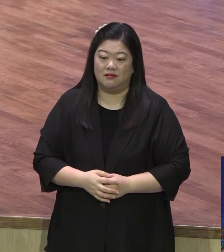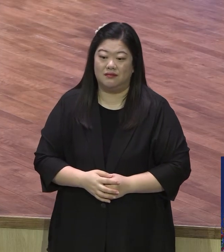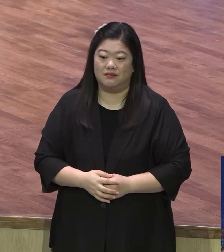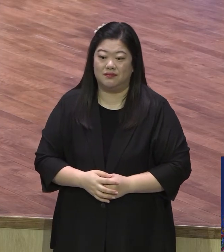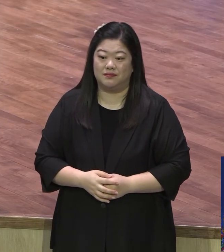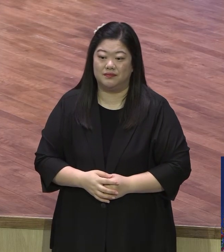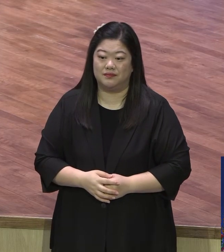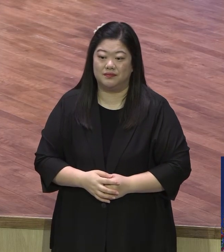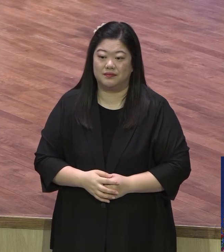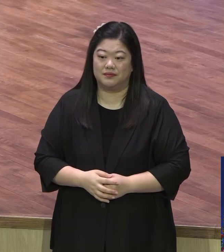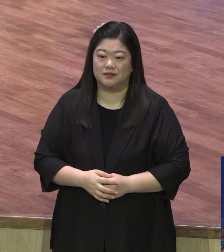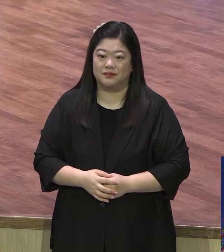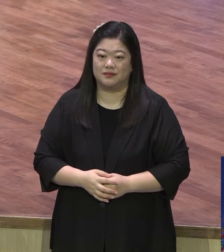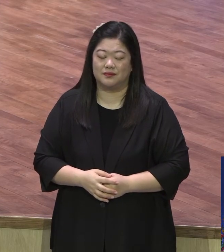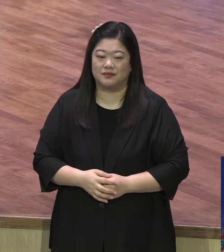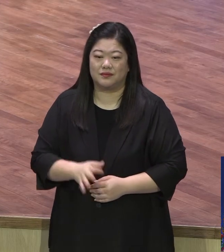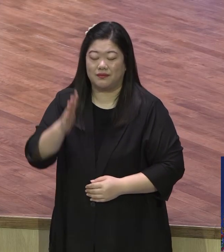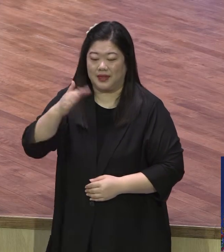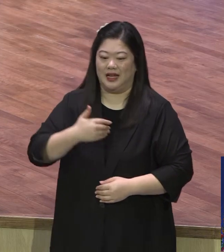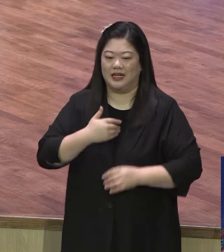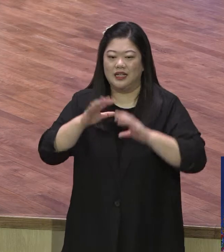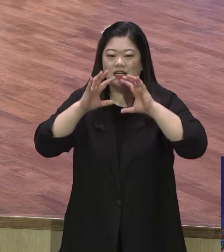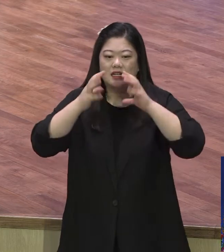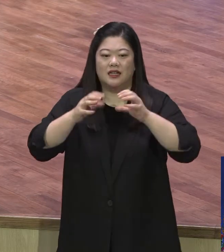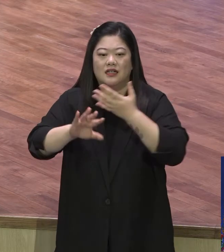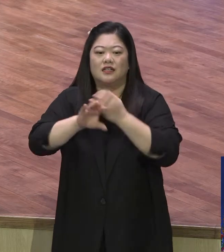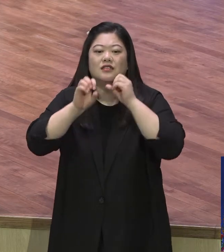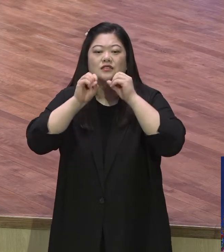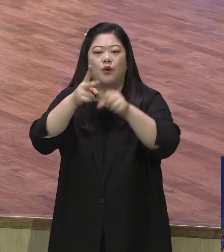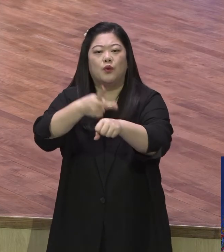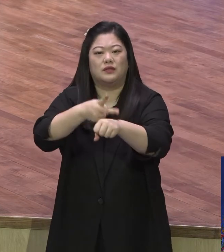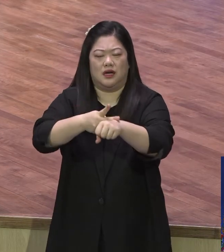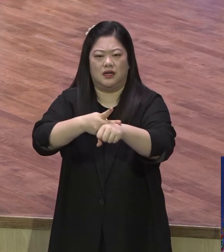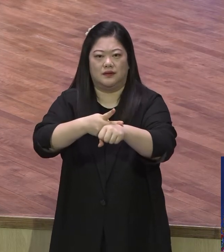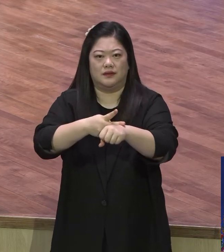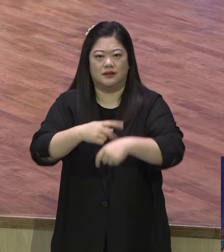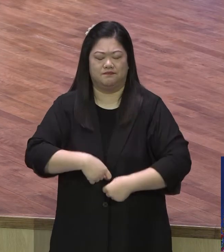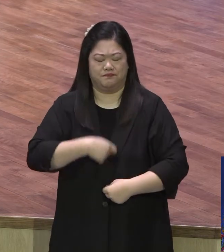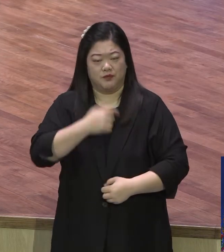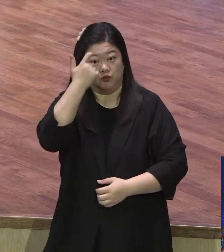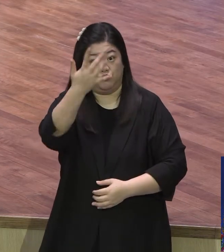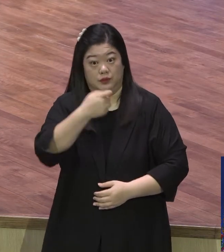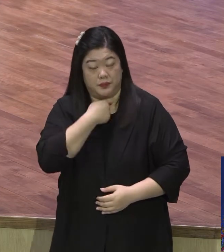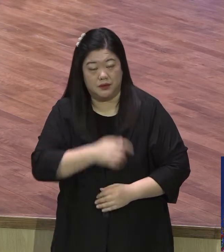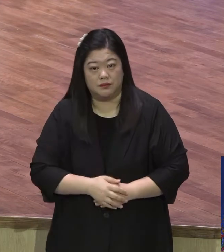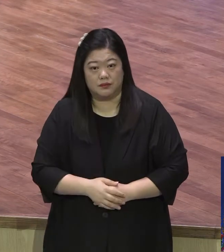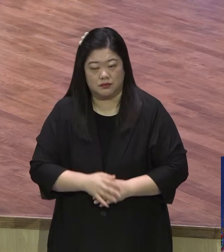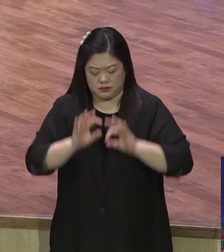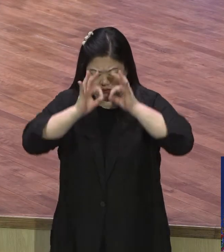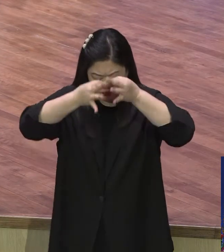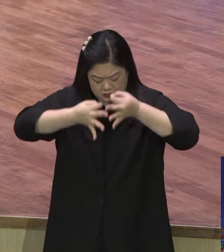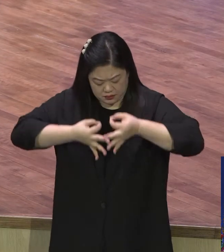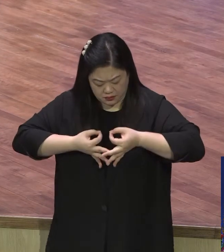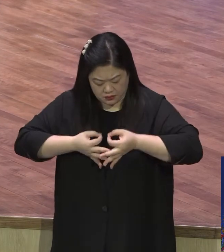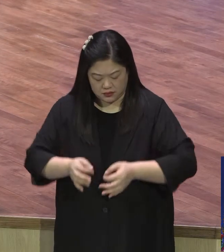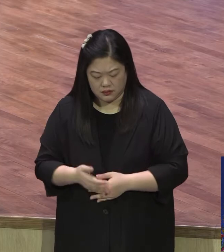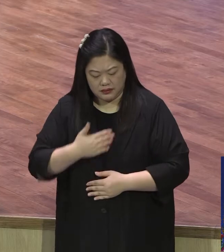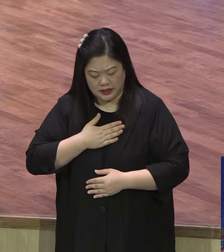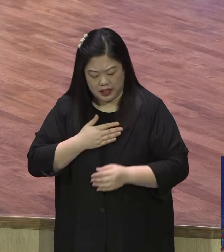우리 성교사들 양심에 손을 놓고 생각을 할 시간병이 있어야 돼요 진짜 내가 성교사 맞나 정말 내가